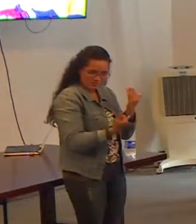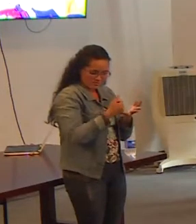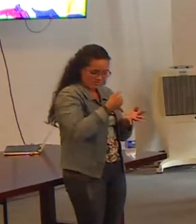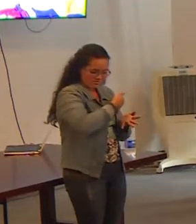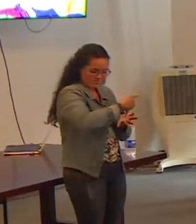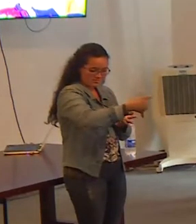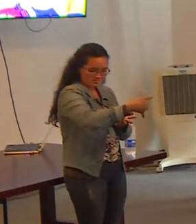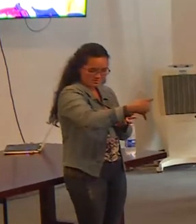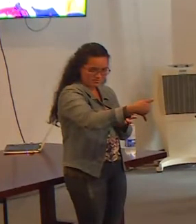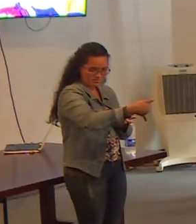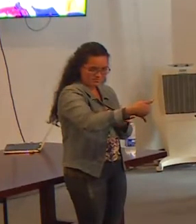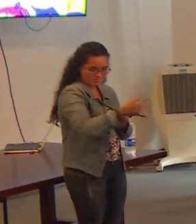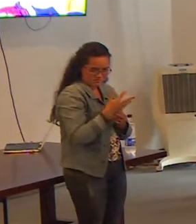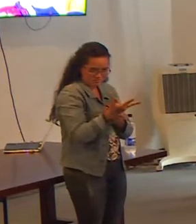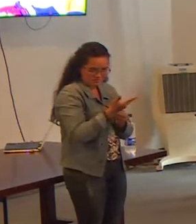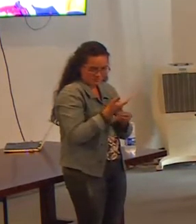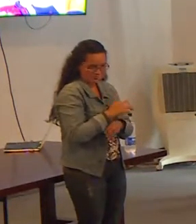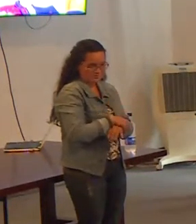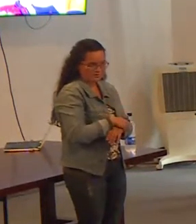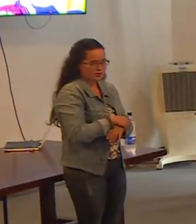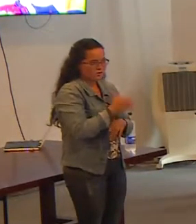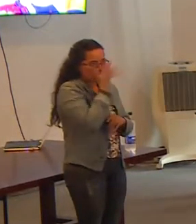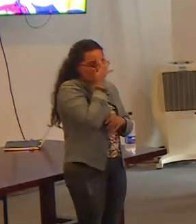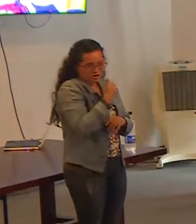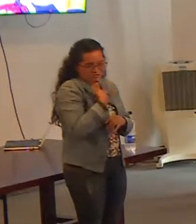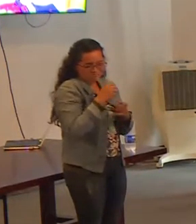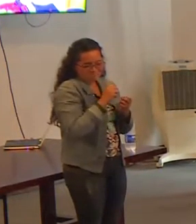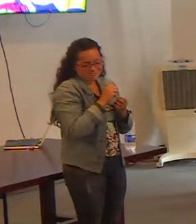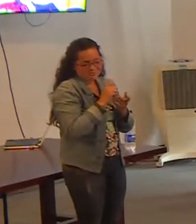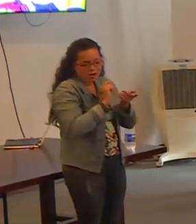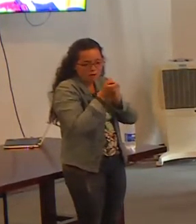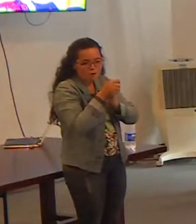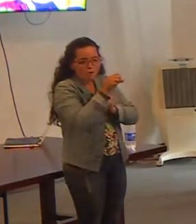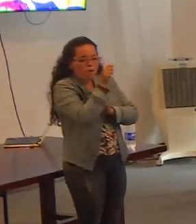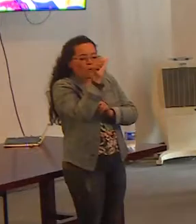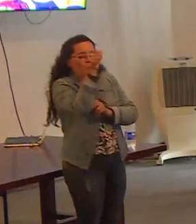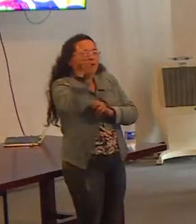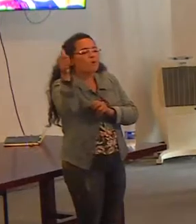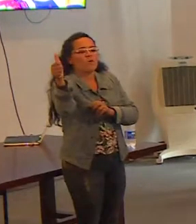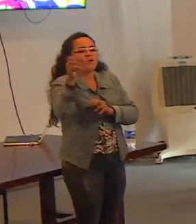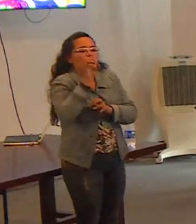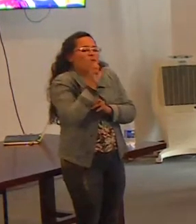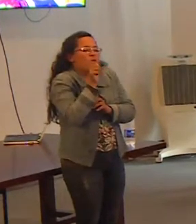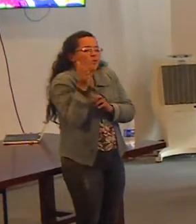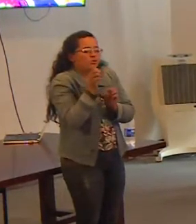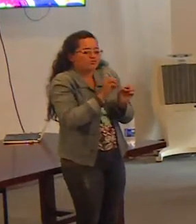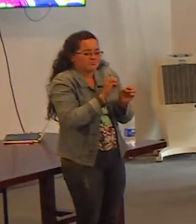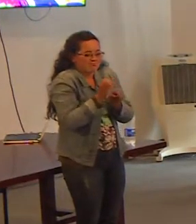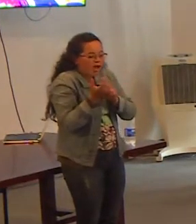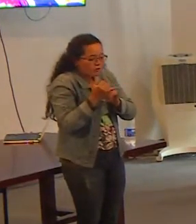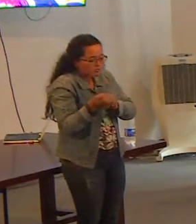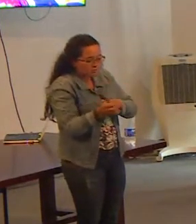línea, porque estoy en otros rumbos y creo que me demoraré en volver si vuelvo.